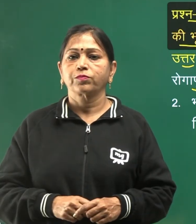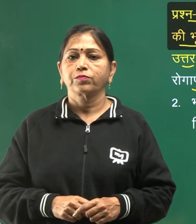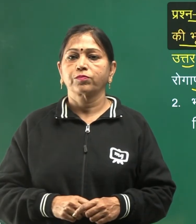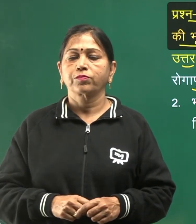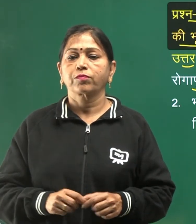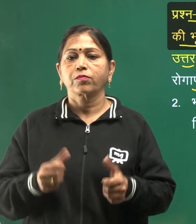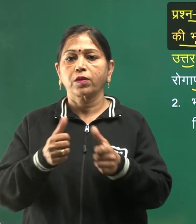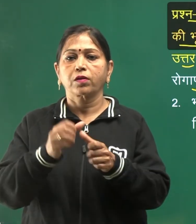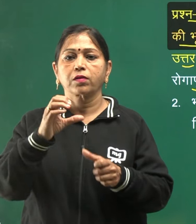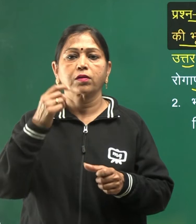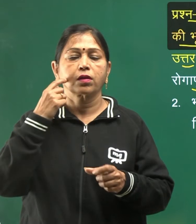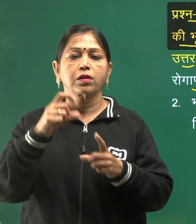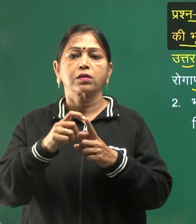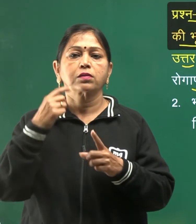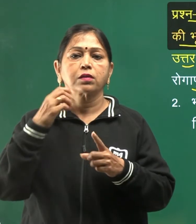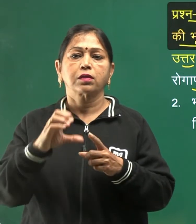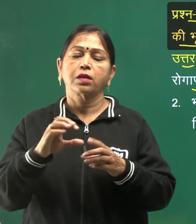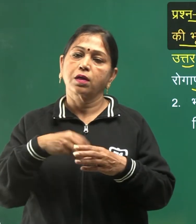अम्लीय करना